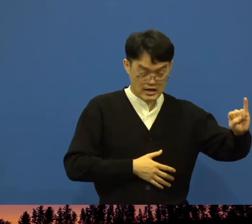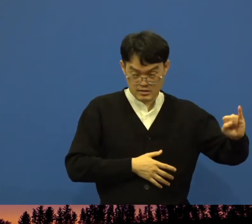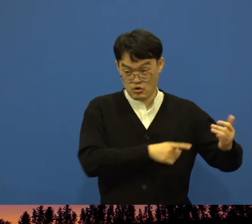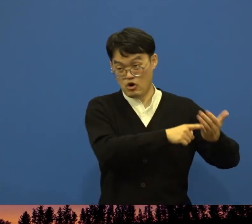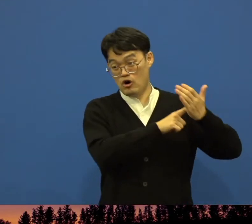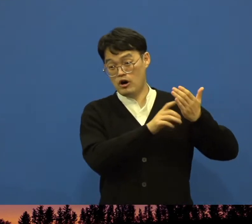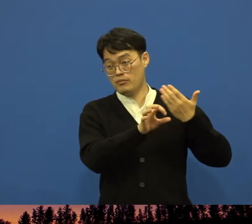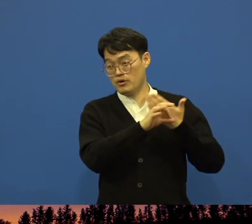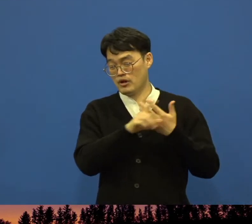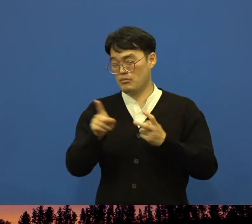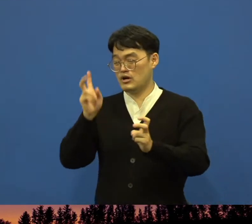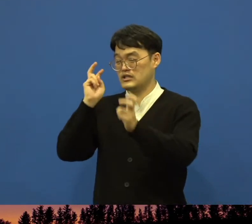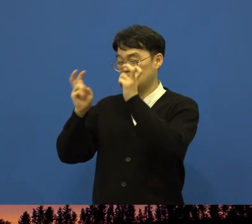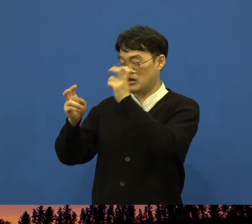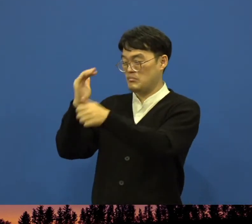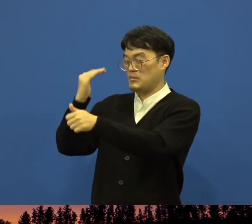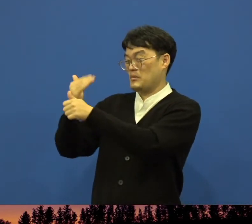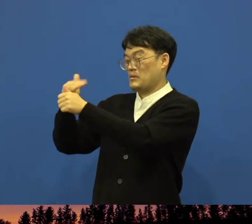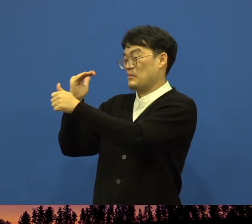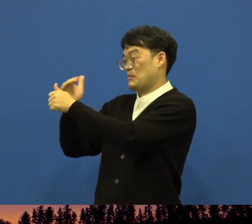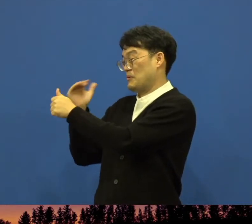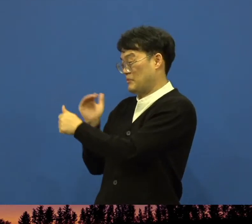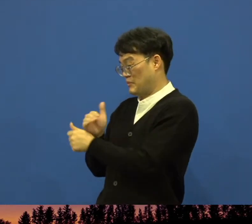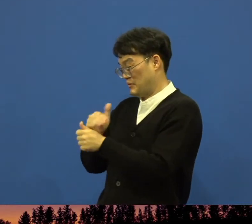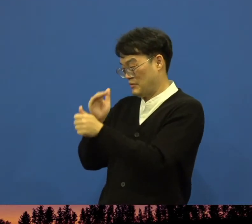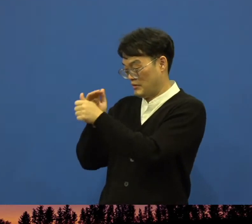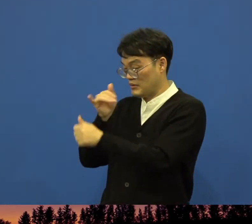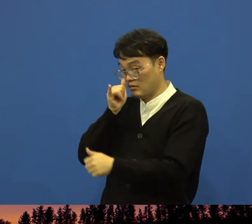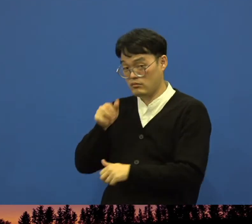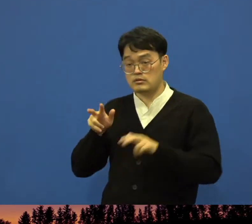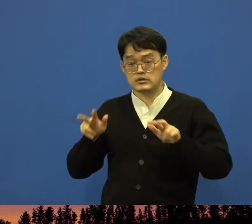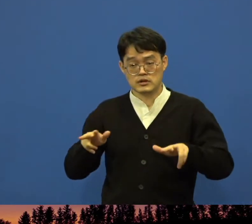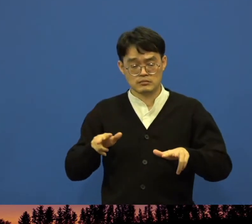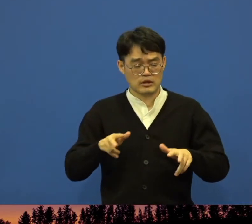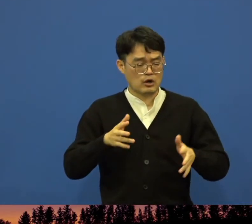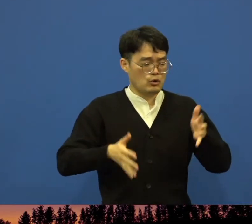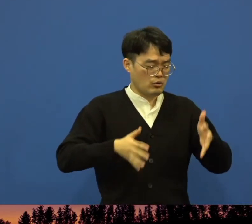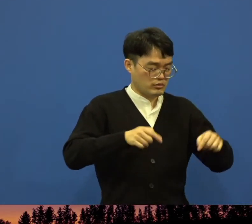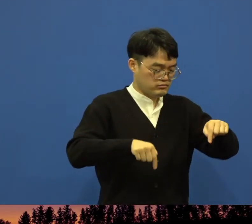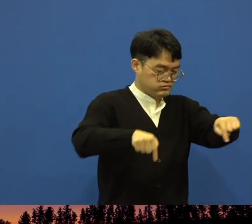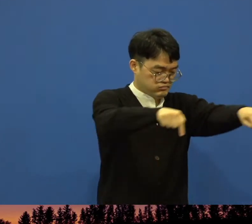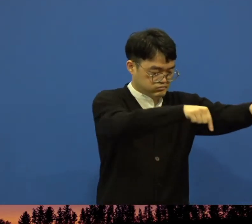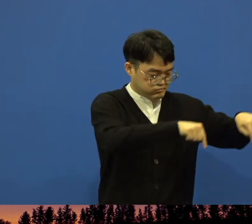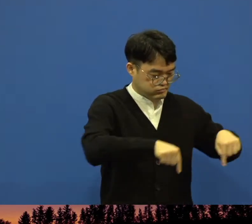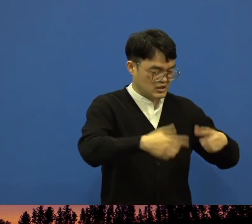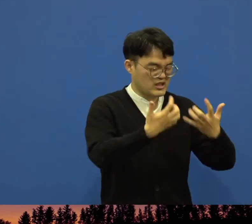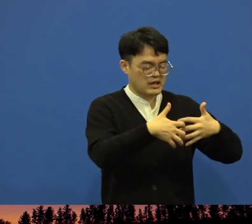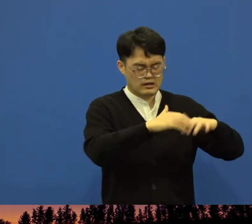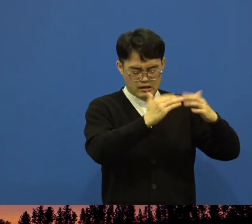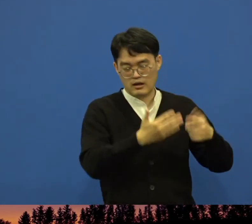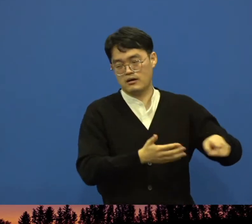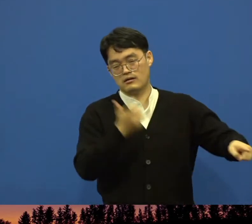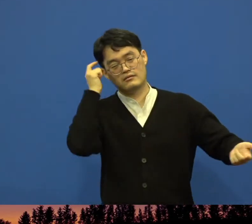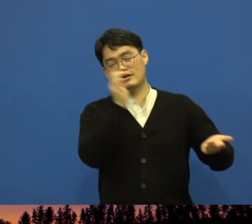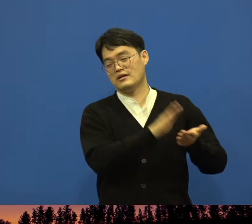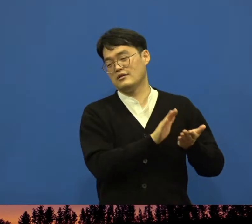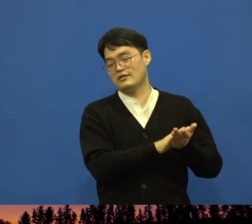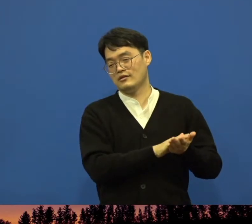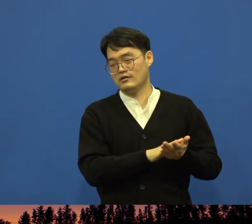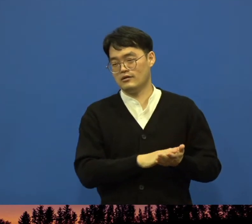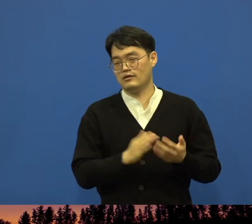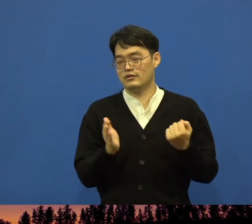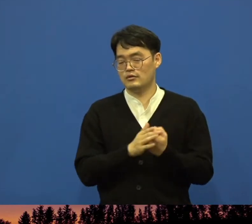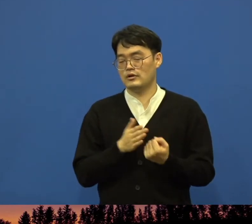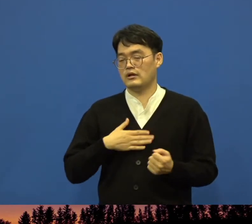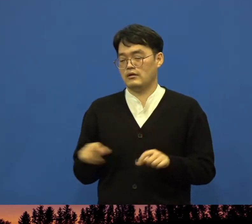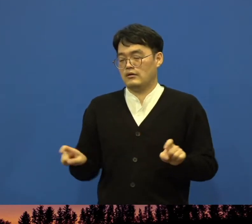야단이잖아요. 그죠? 지금 그 로봇가 다 하는 거예요. 너무 똑똑한 거예요. 너무 잘나고. 전 들고 있습니다. 혹시